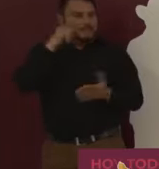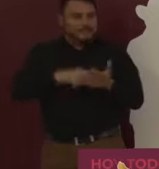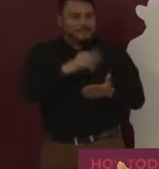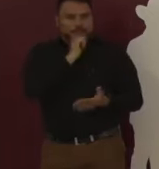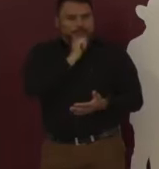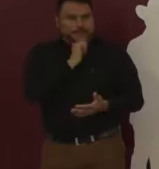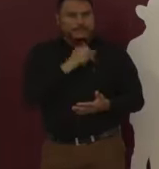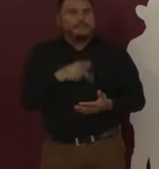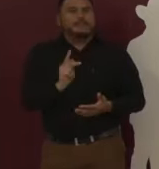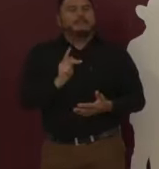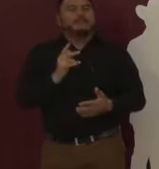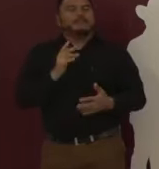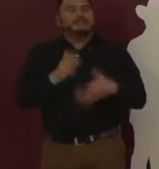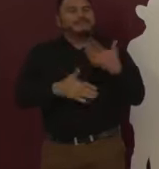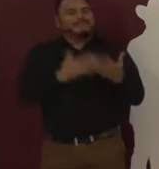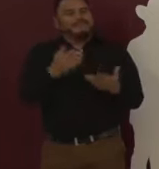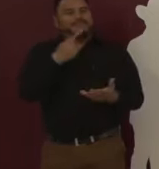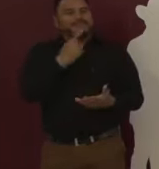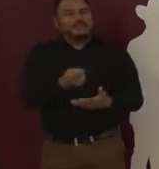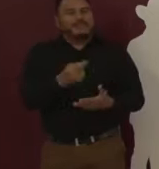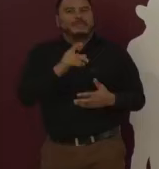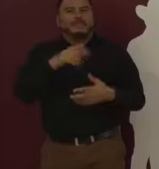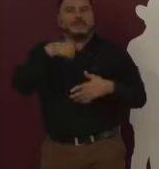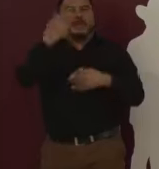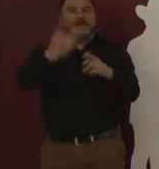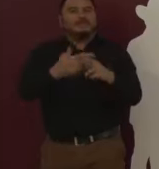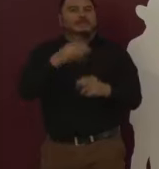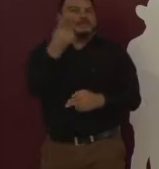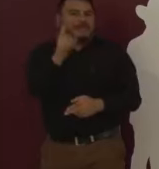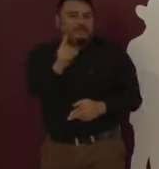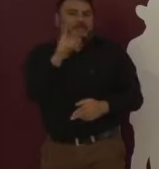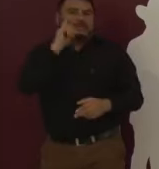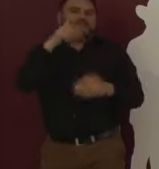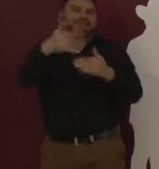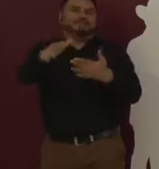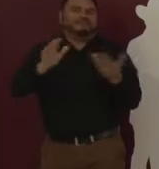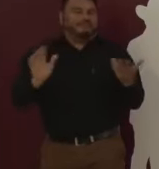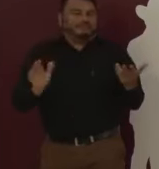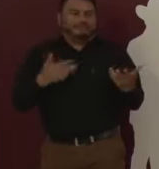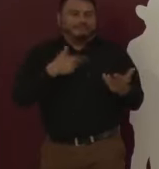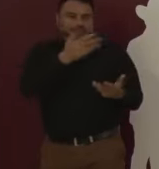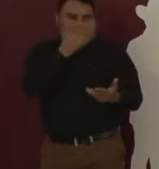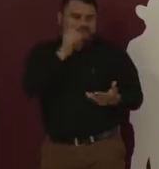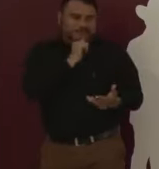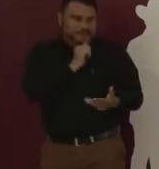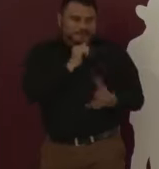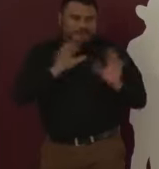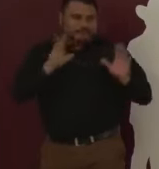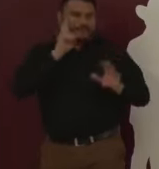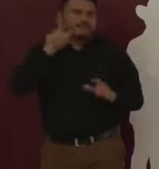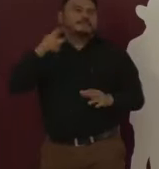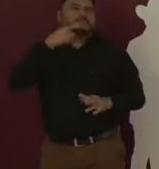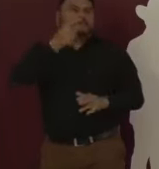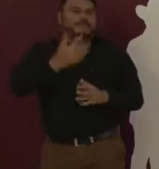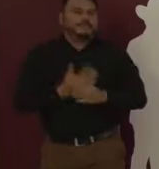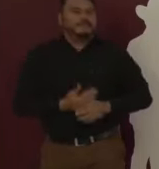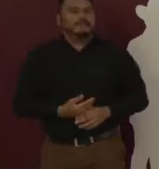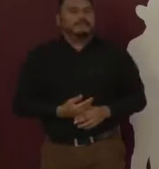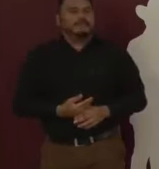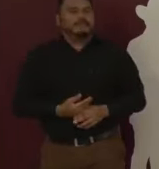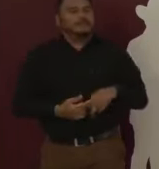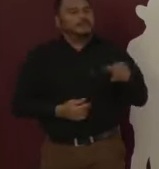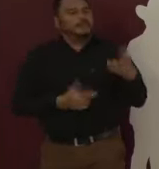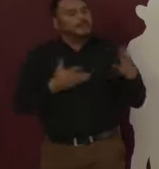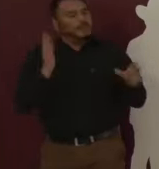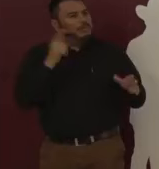pero el decir que hasta diciembre, etcétera, todavía no, es pura especulación. ¿Ha tenido contacto